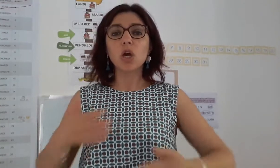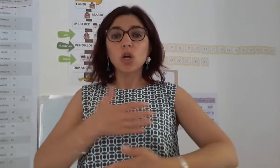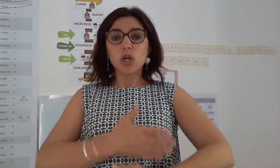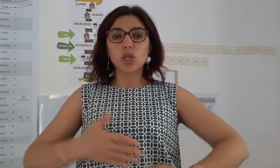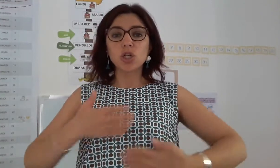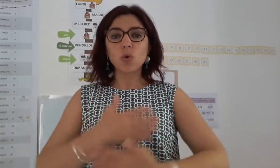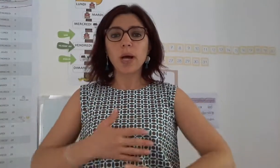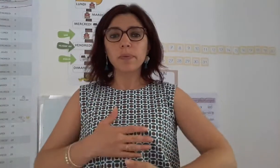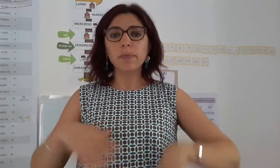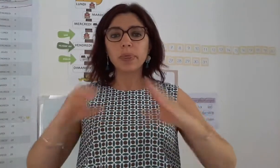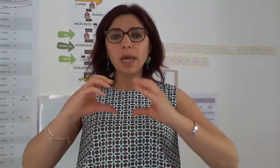Joie,